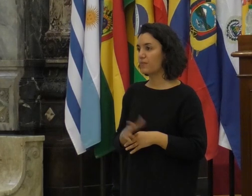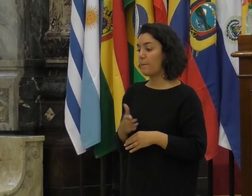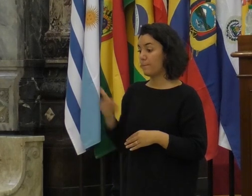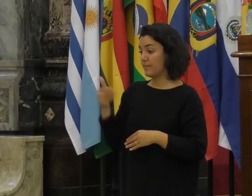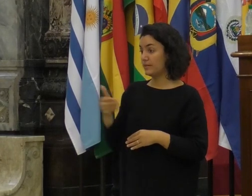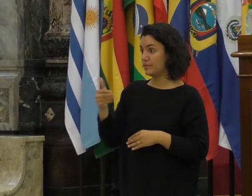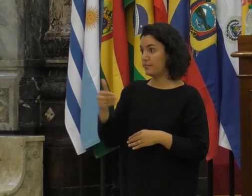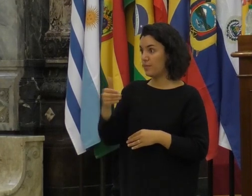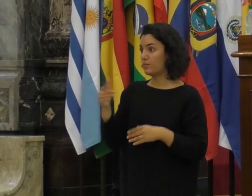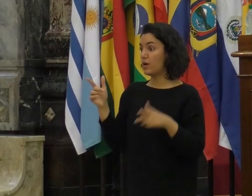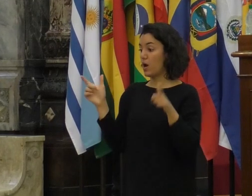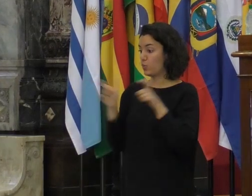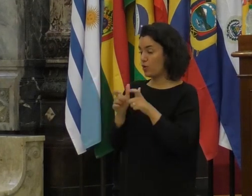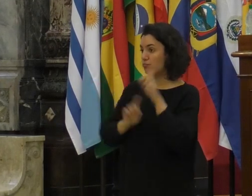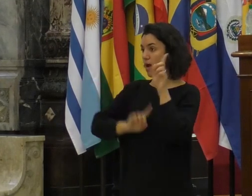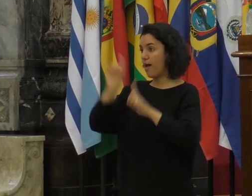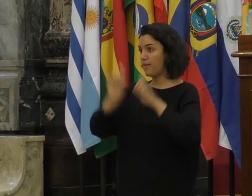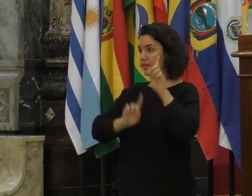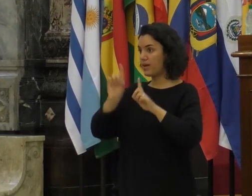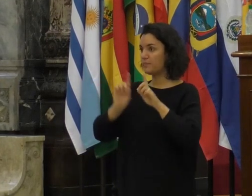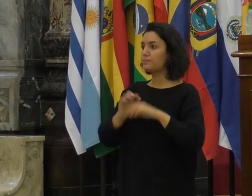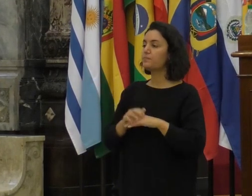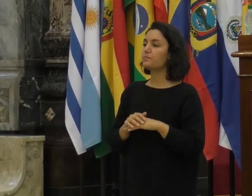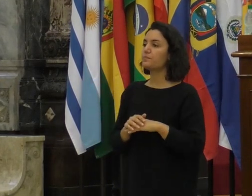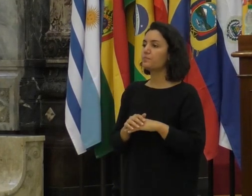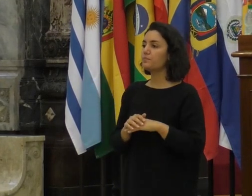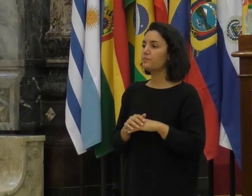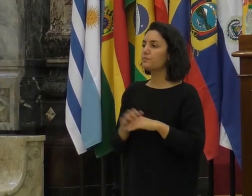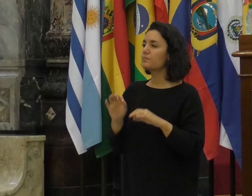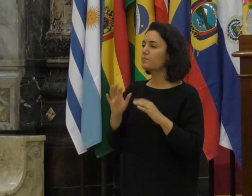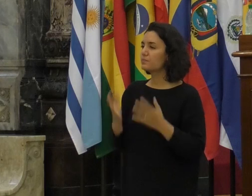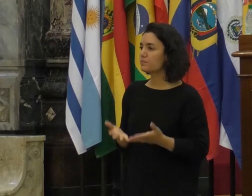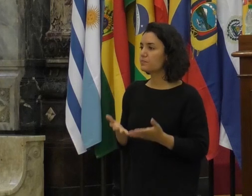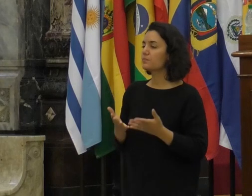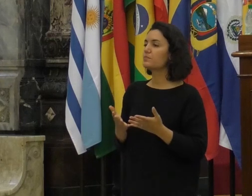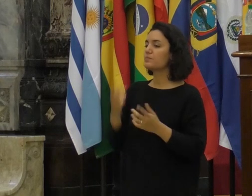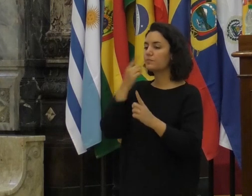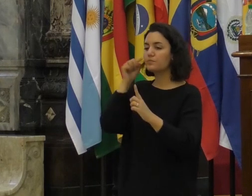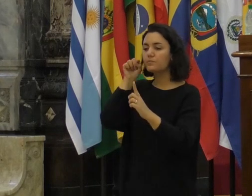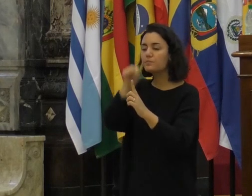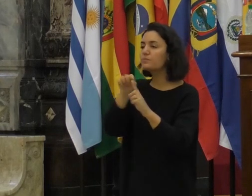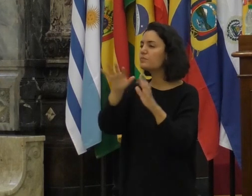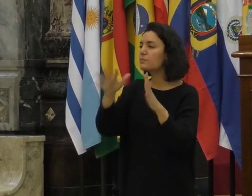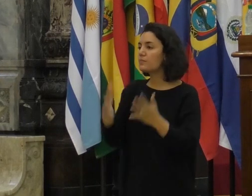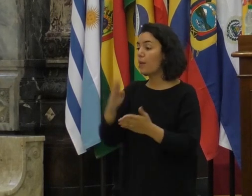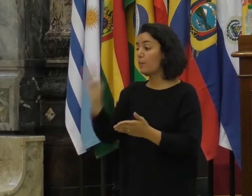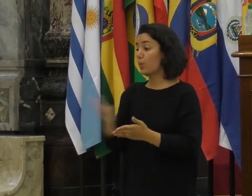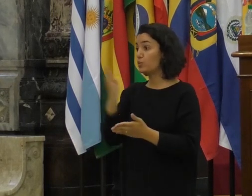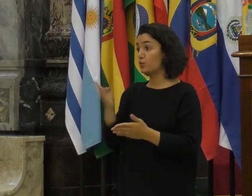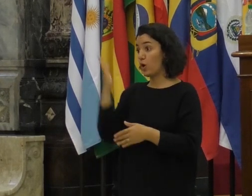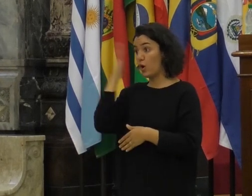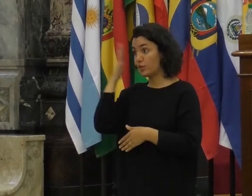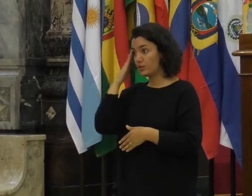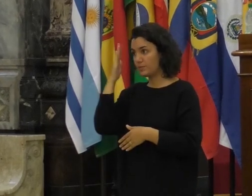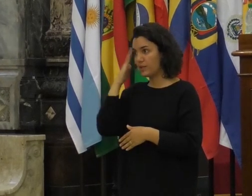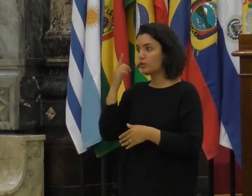participamos en una reunión académica cuyo foco se centra en la producción de conocimiento en el campo